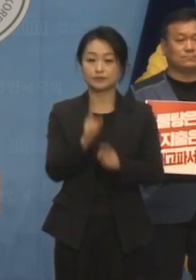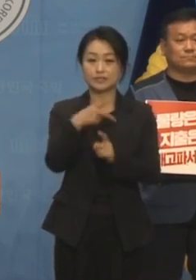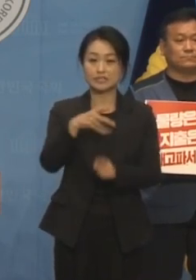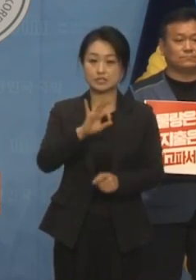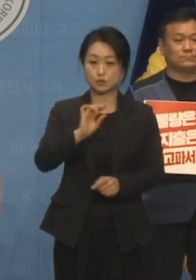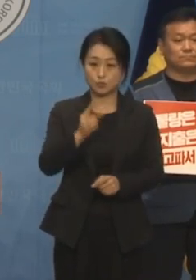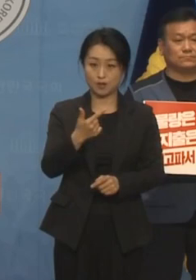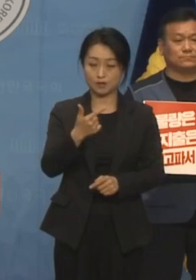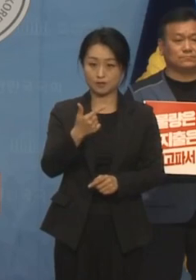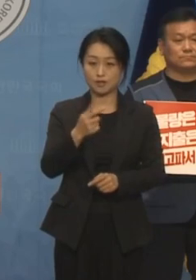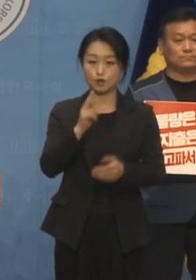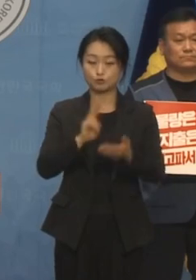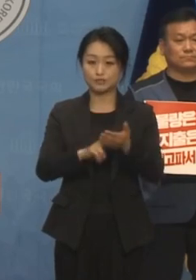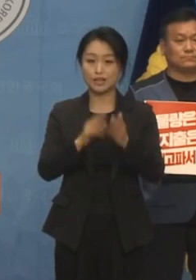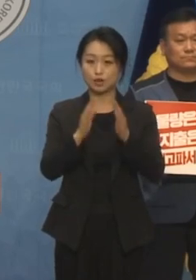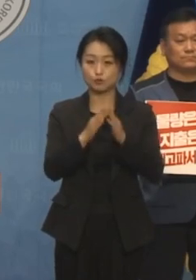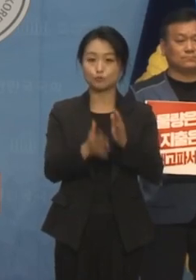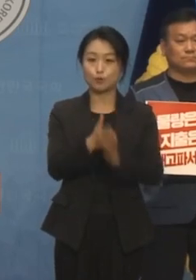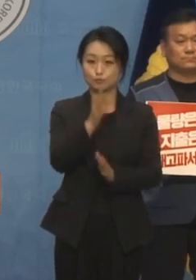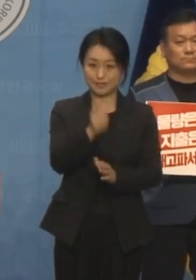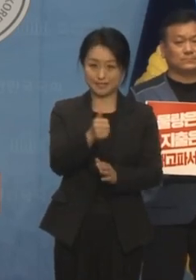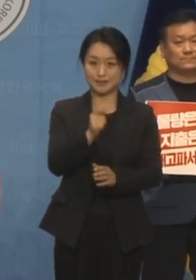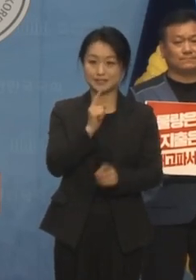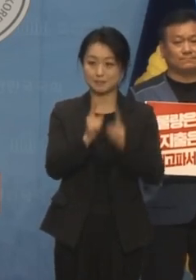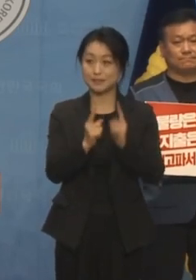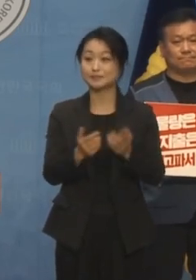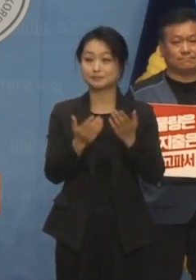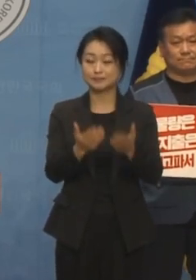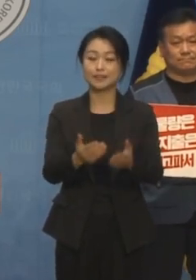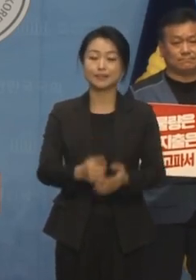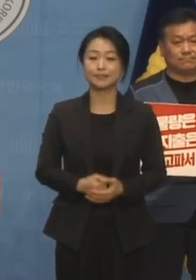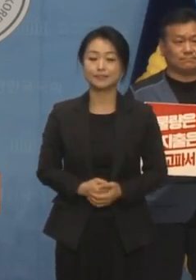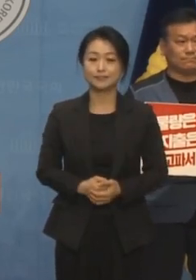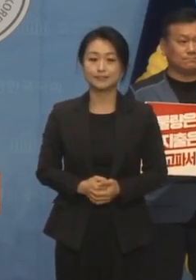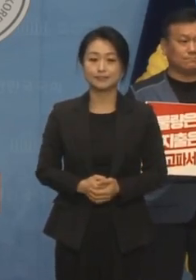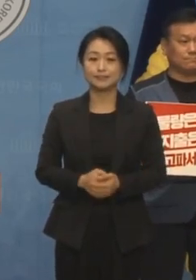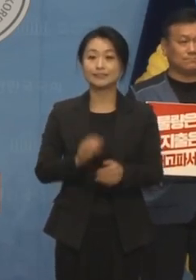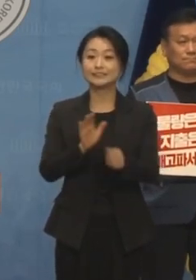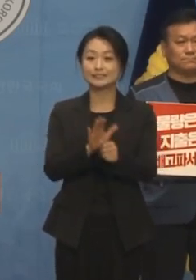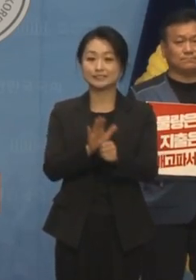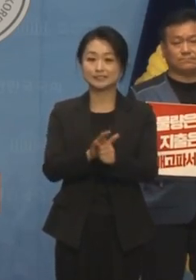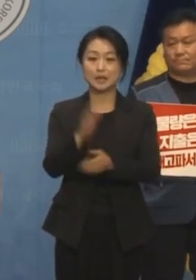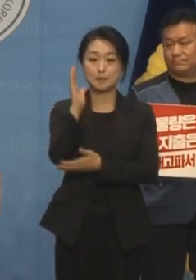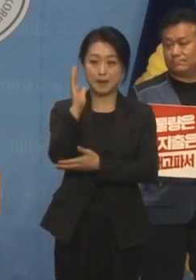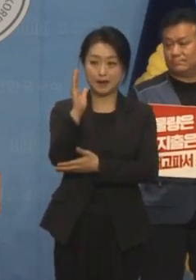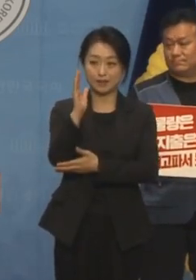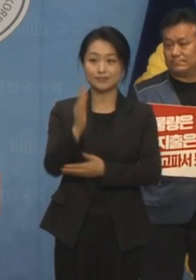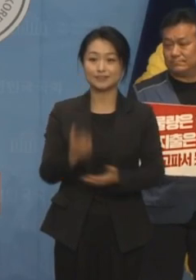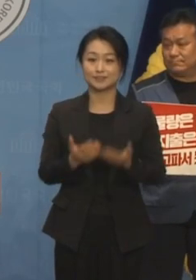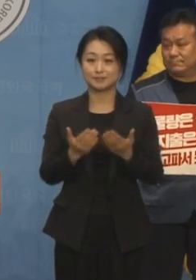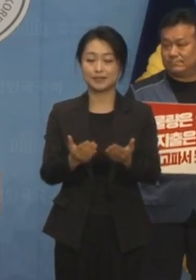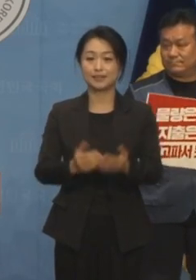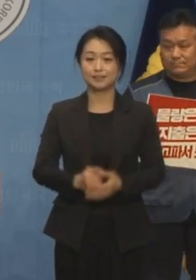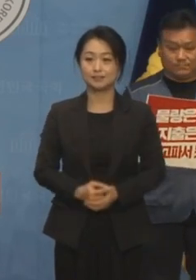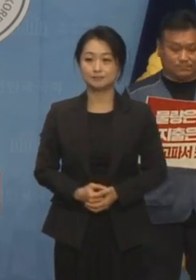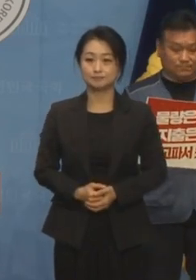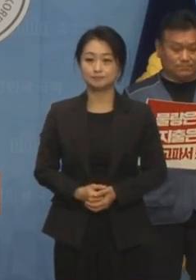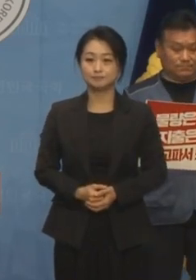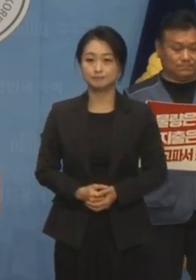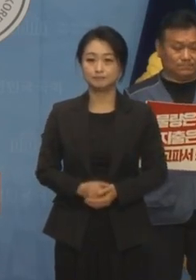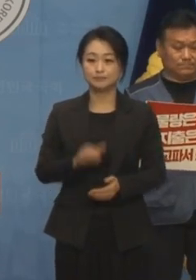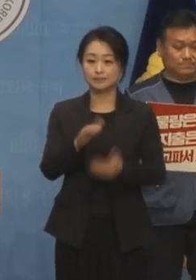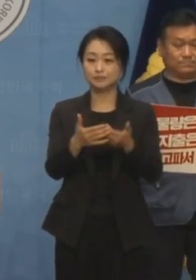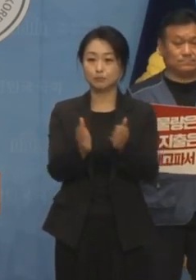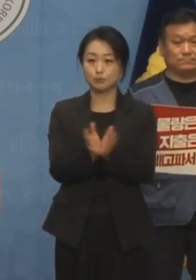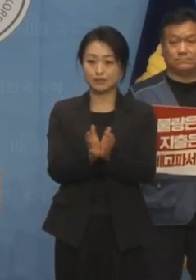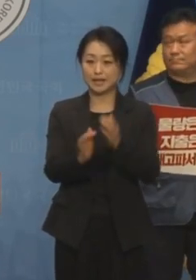이승원 우체국 본부장님 발언 있도록 하겠습니다. 예, 취지 발언 먼저 간단하게 하도록 하겠습니다.